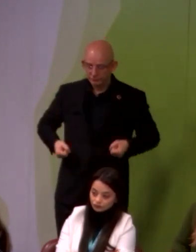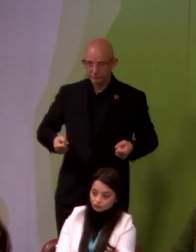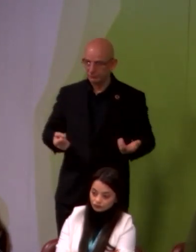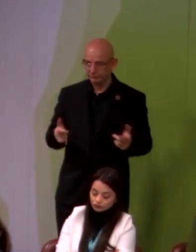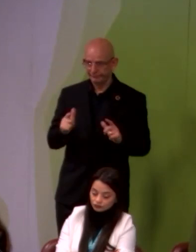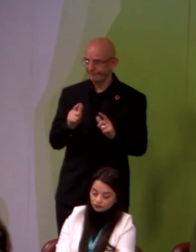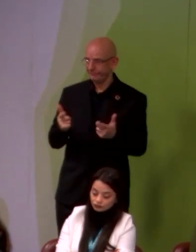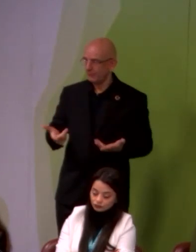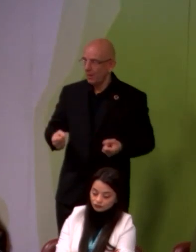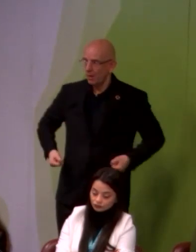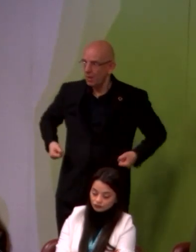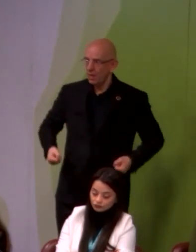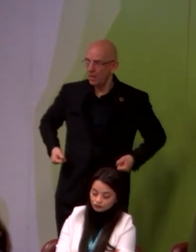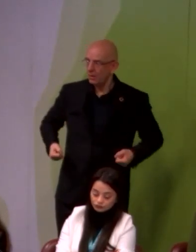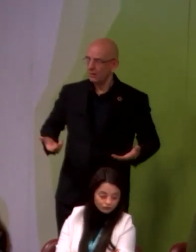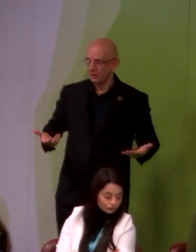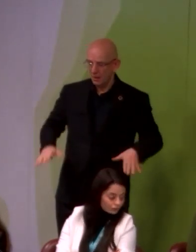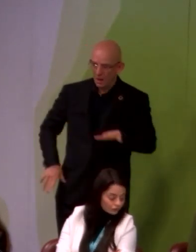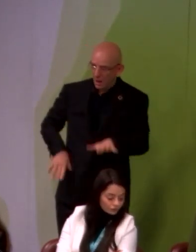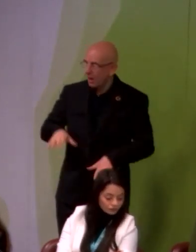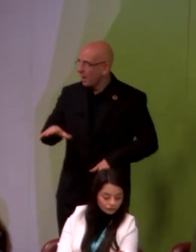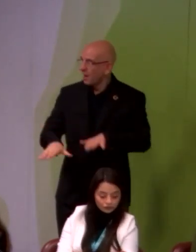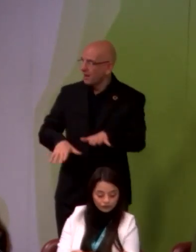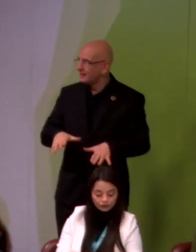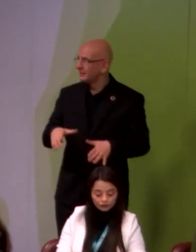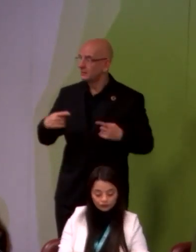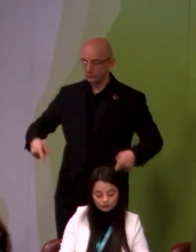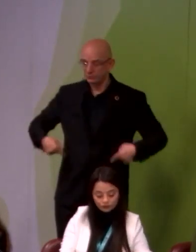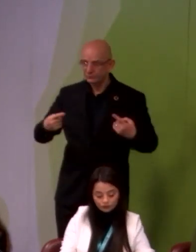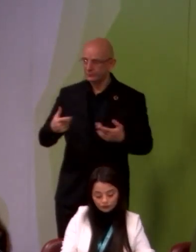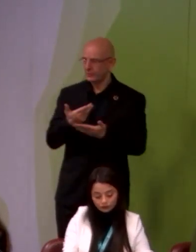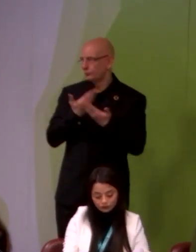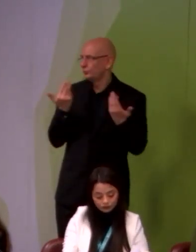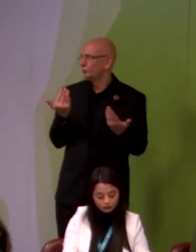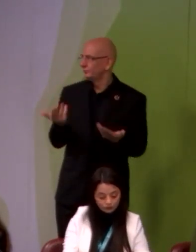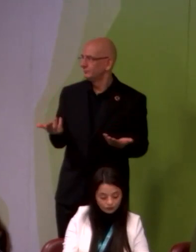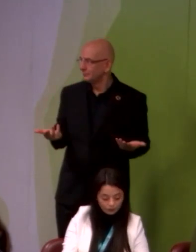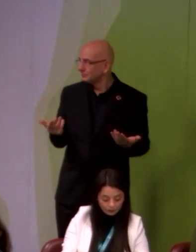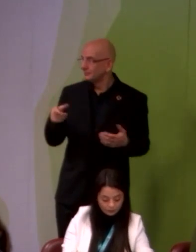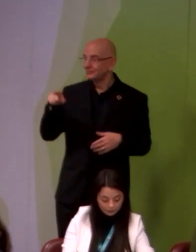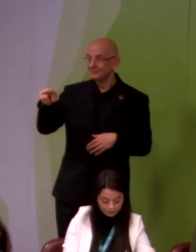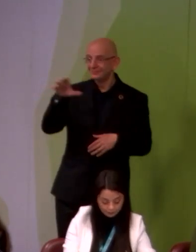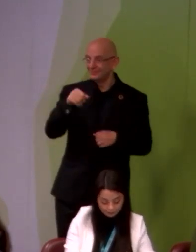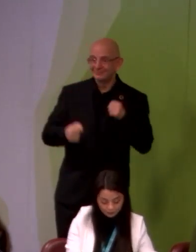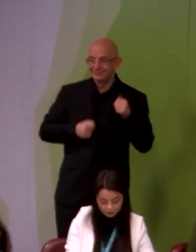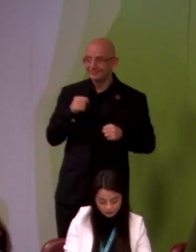Les sites de déplacement ne sont pas adaptés aux autres personnes handicapées, surtout les enfants